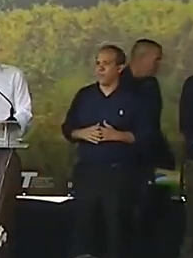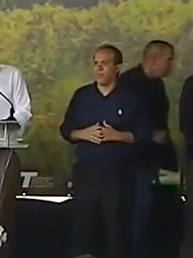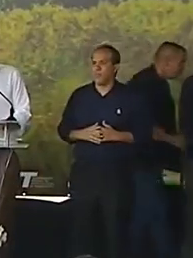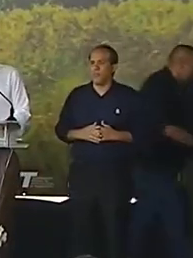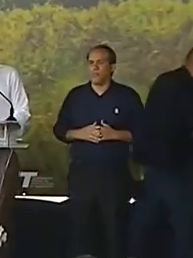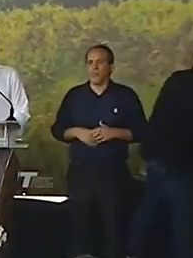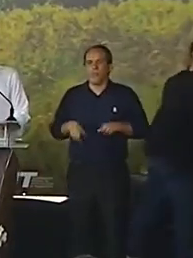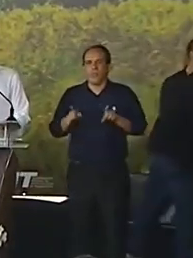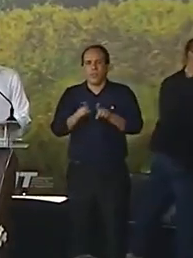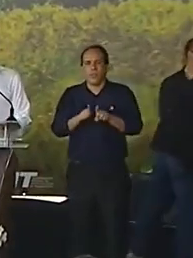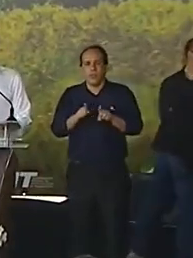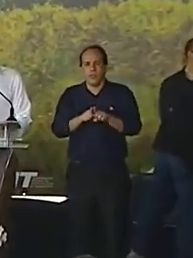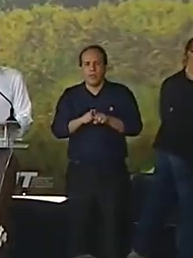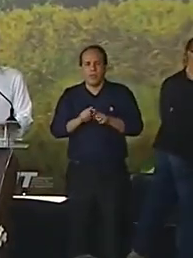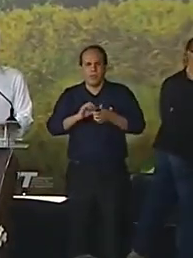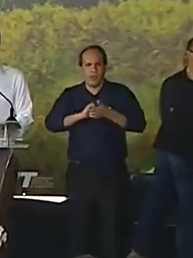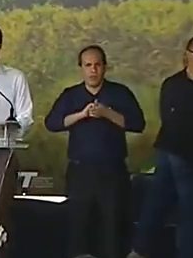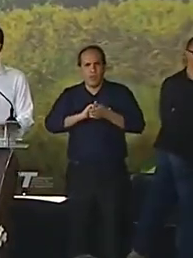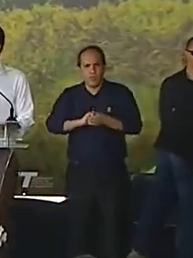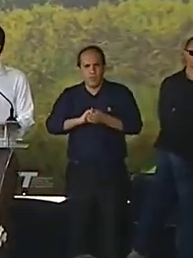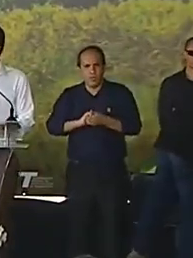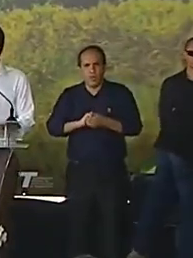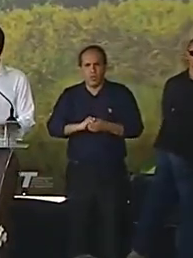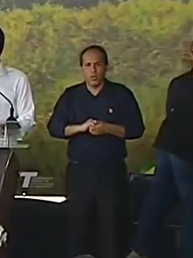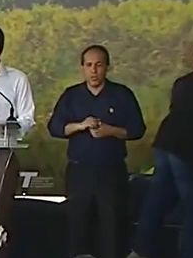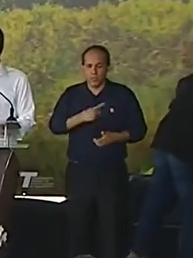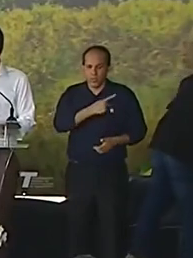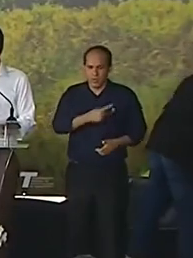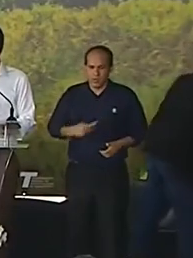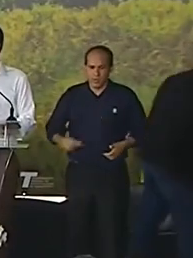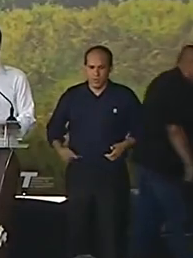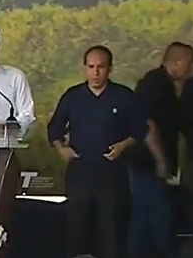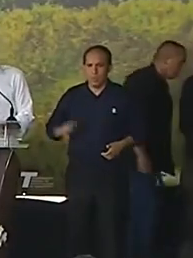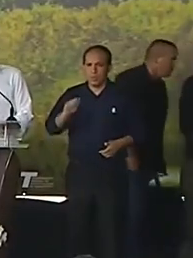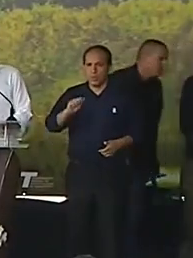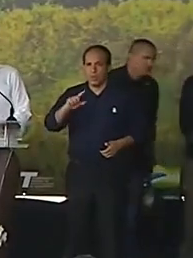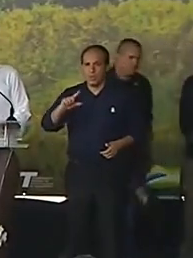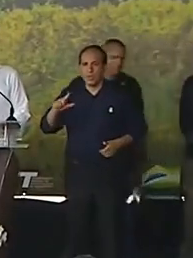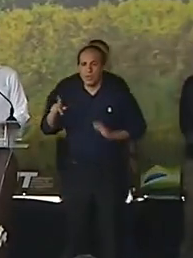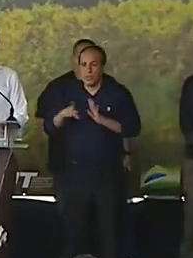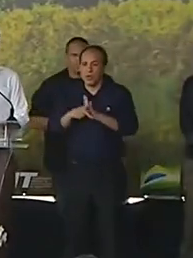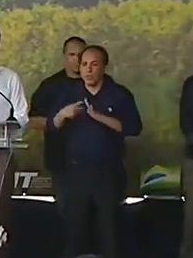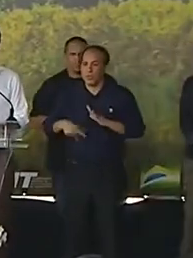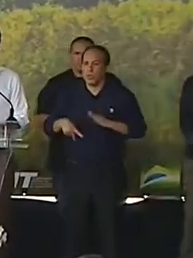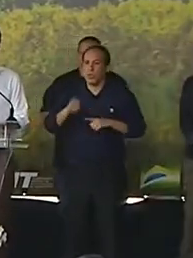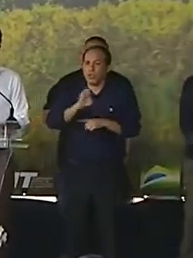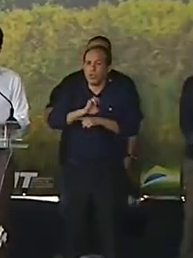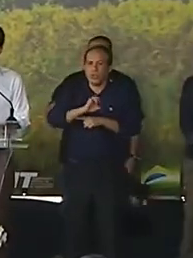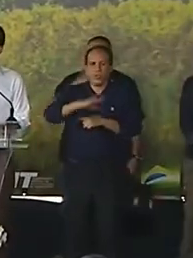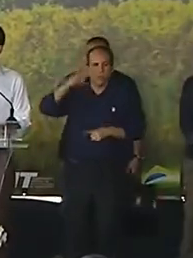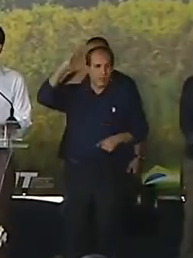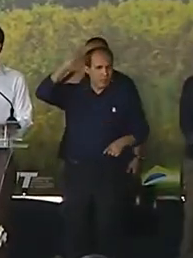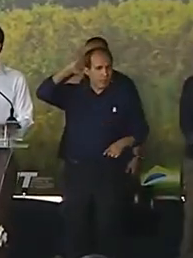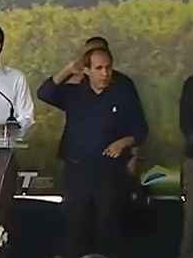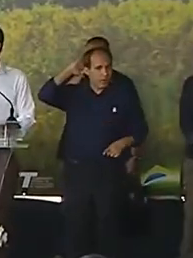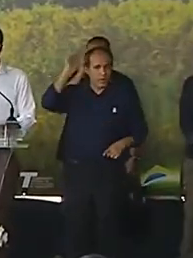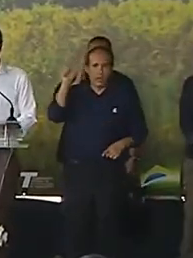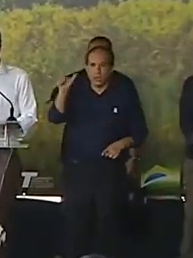Gostaria de cumprimentar o presidente da Assembleia Legislativa do Estado do Pará, deputado